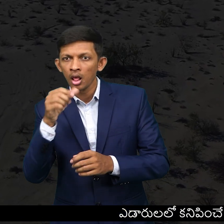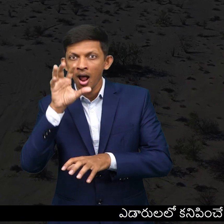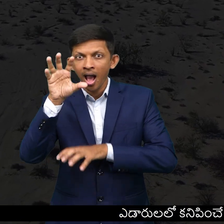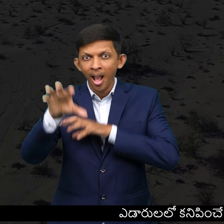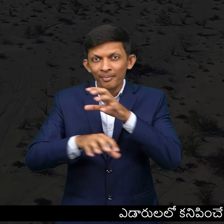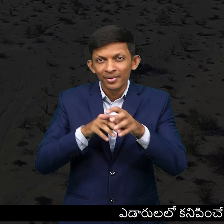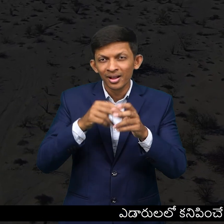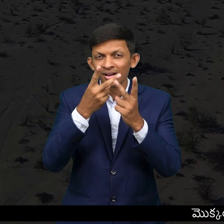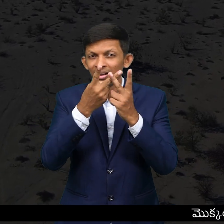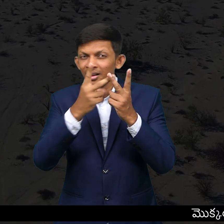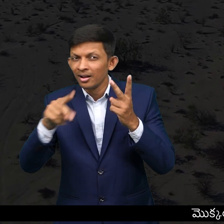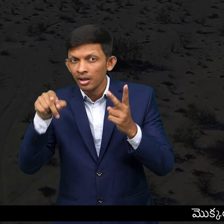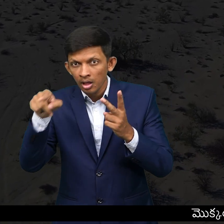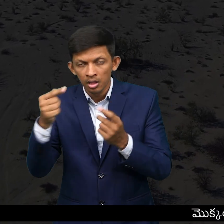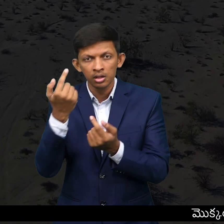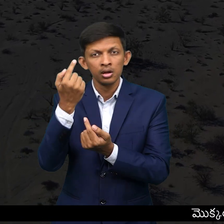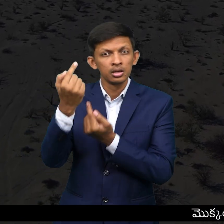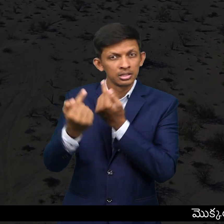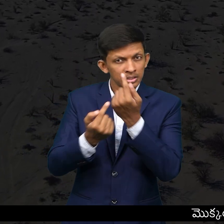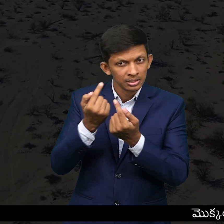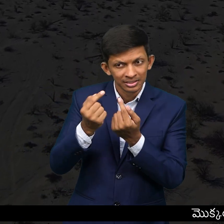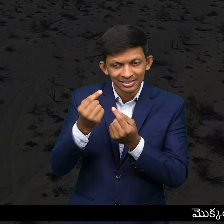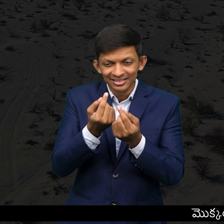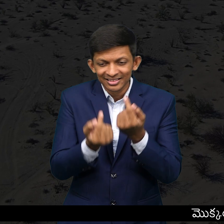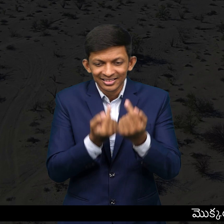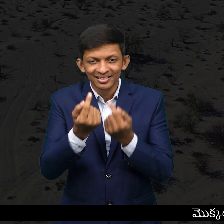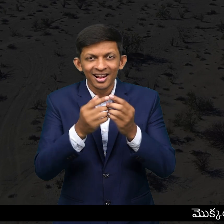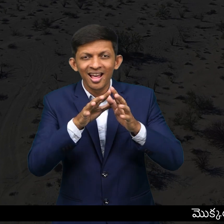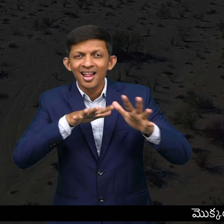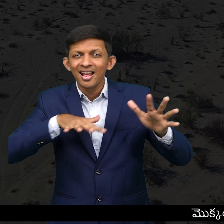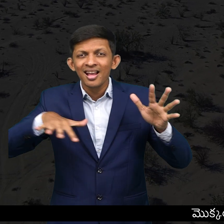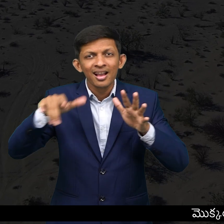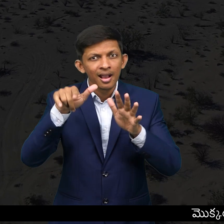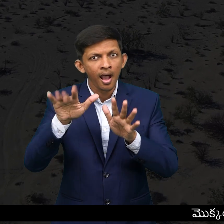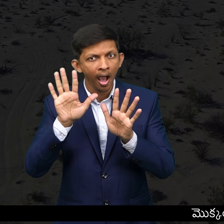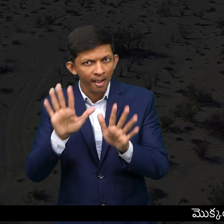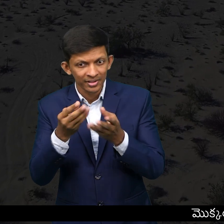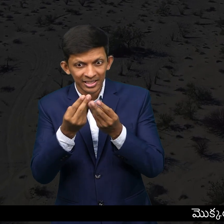ఇతర జంతువులు మరియు మొక్కల సంగతేంటి?